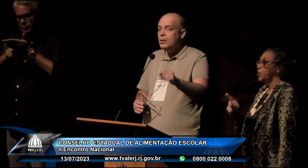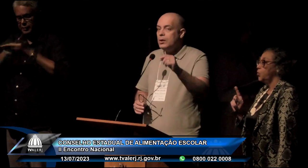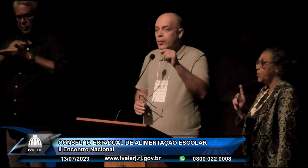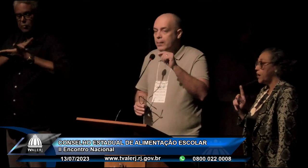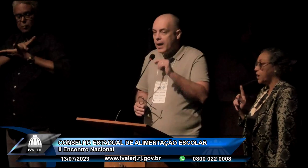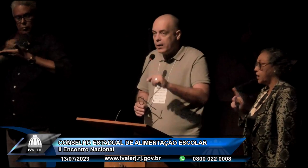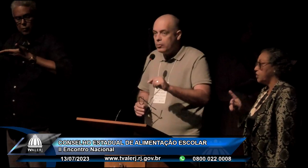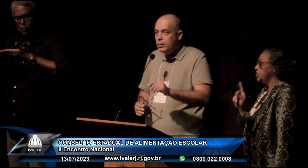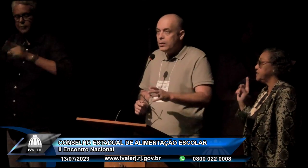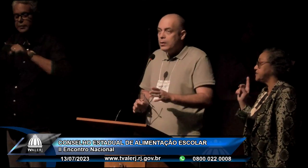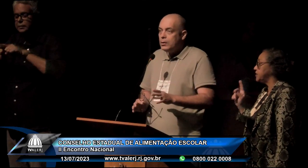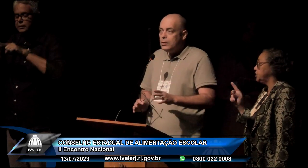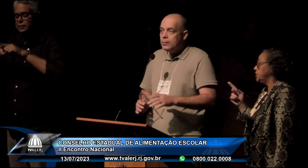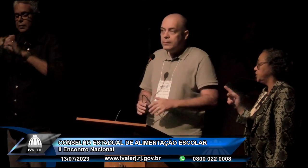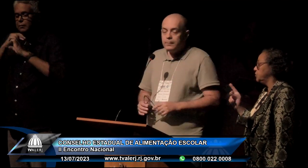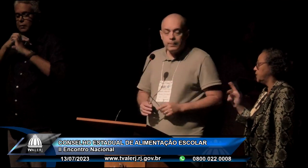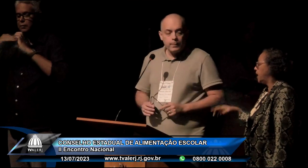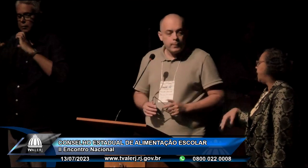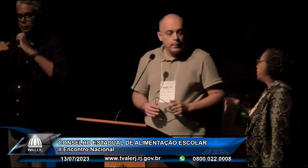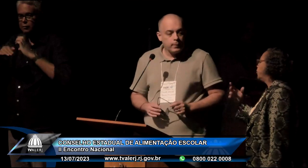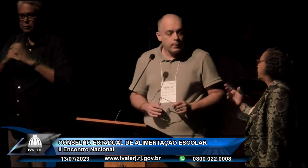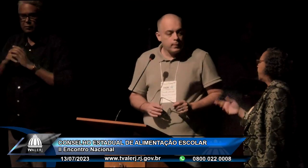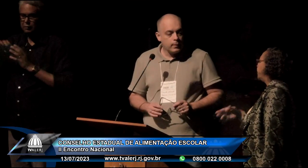e o e-mail